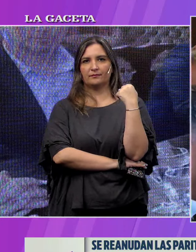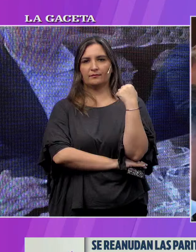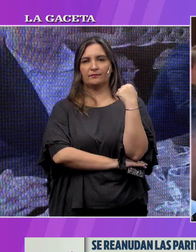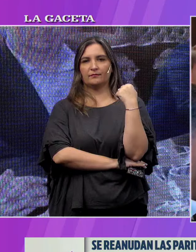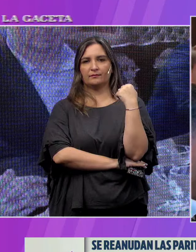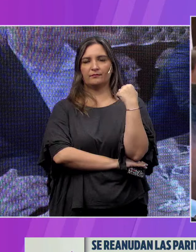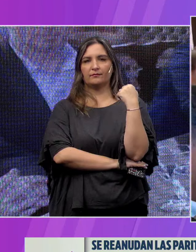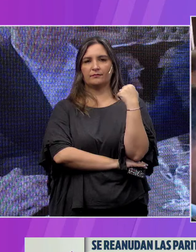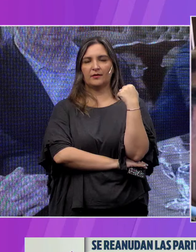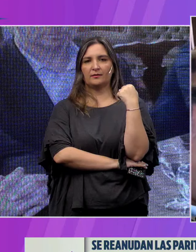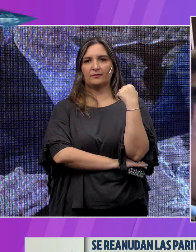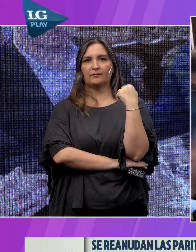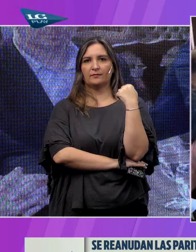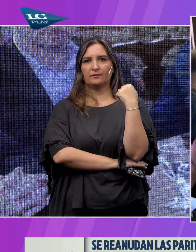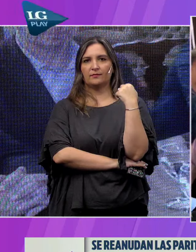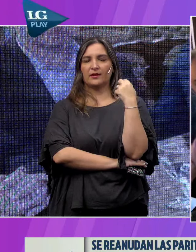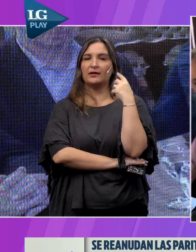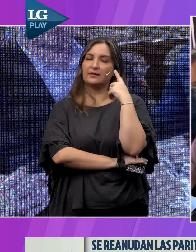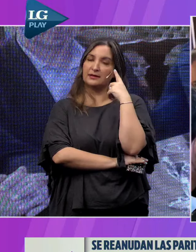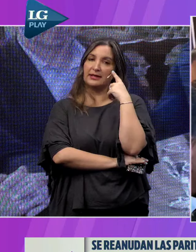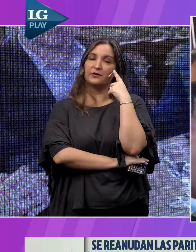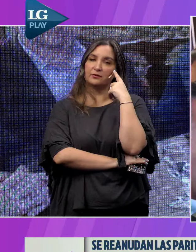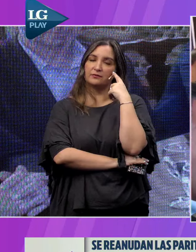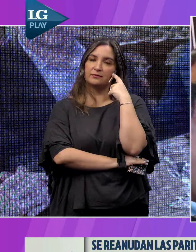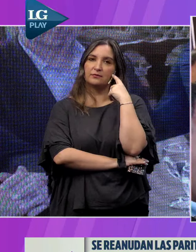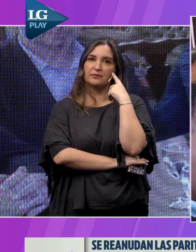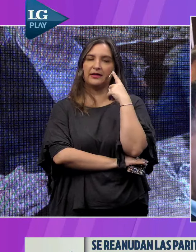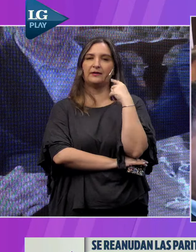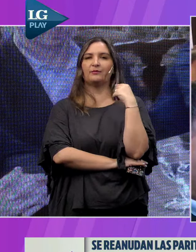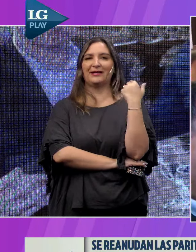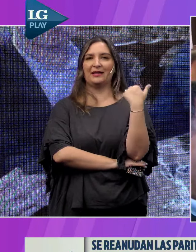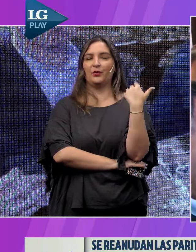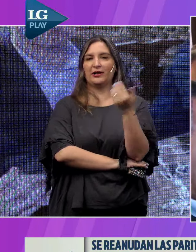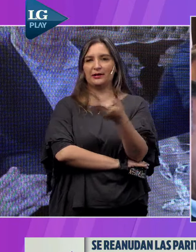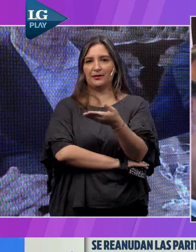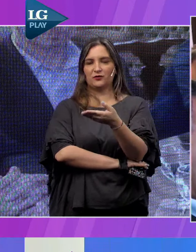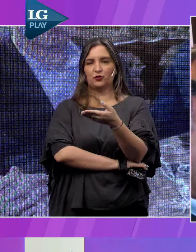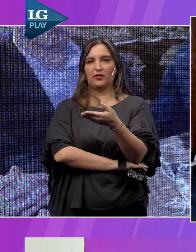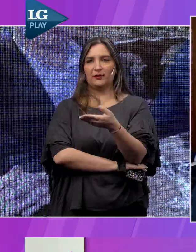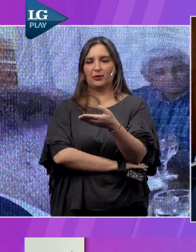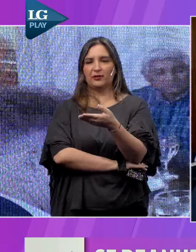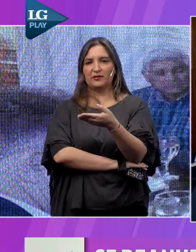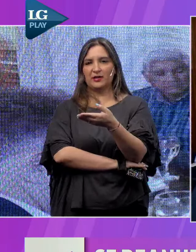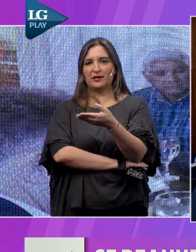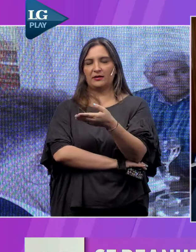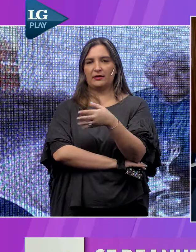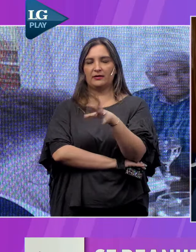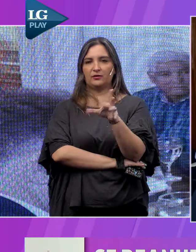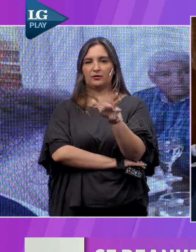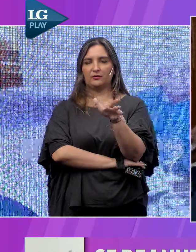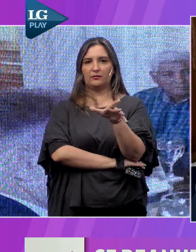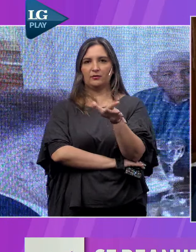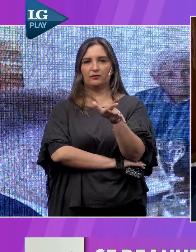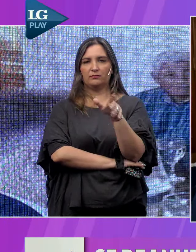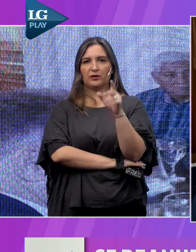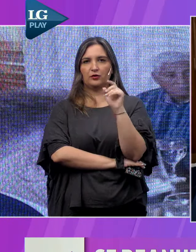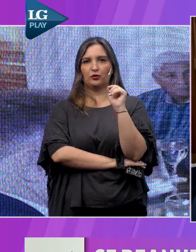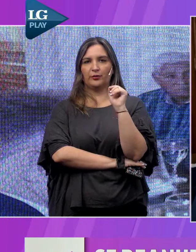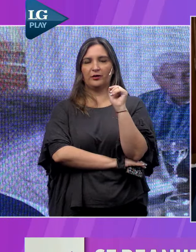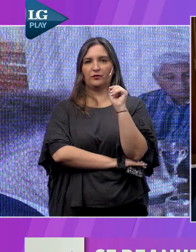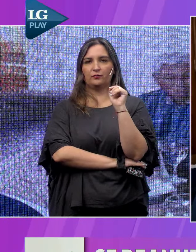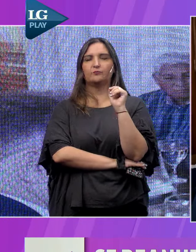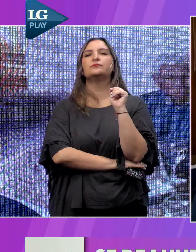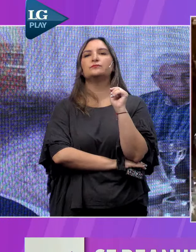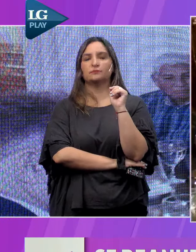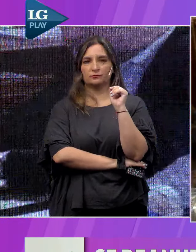pesos. Eso es lo que se dio a nivel nacional. Claro. ¿Va a estar por arriba la suba de la provincia de esta, de estos, sí, de estos